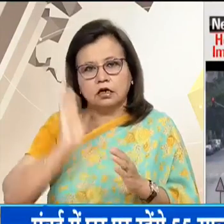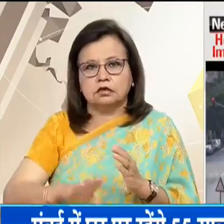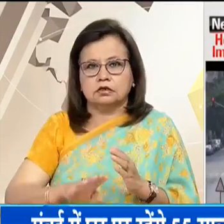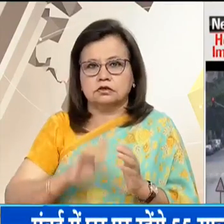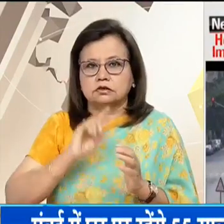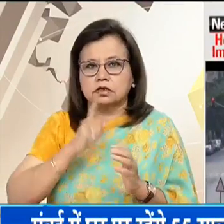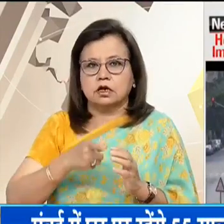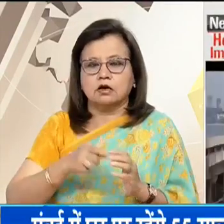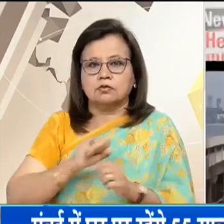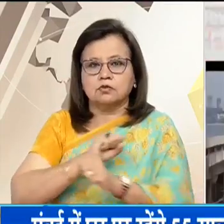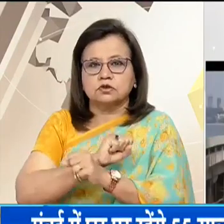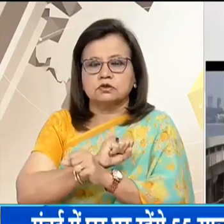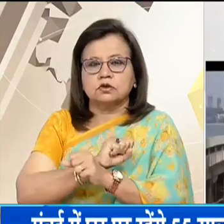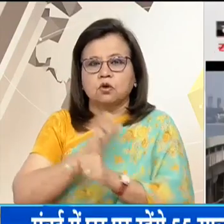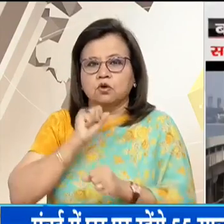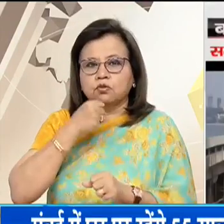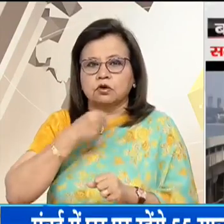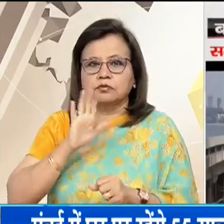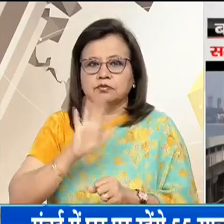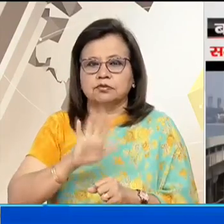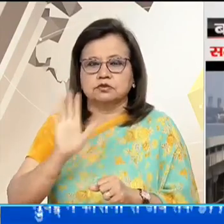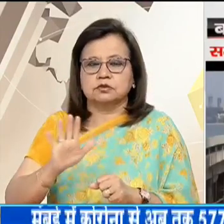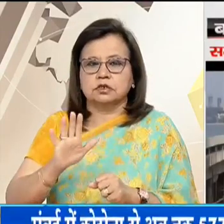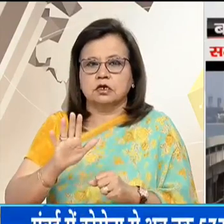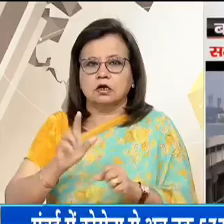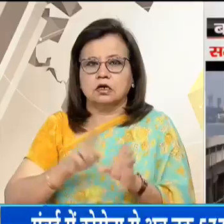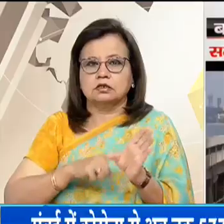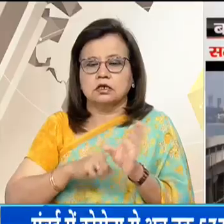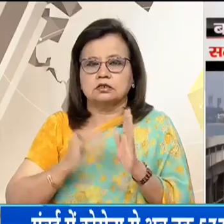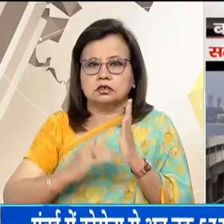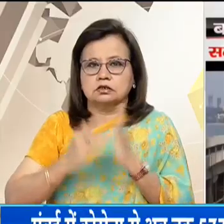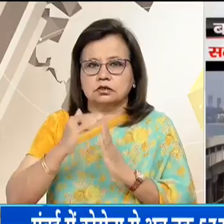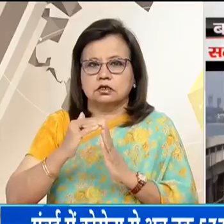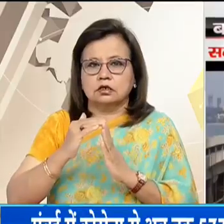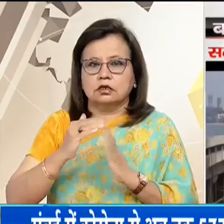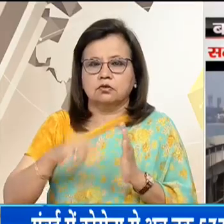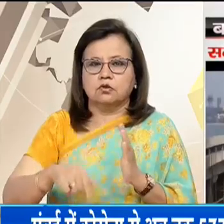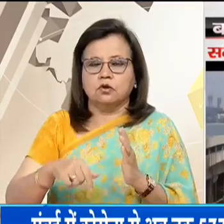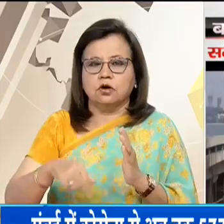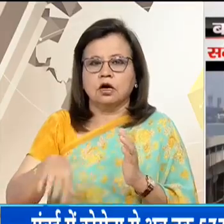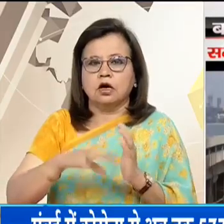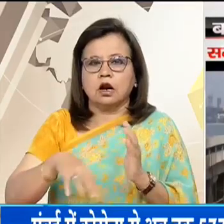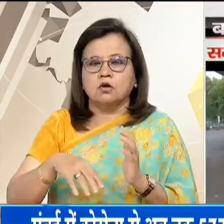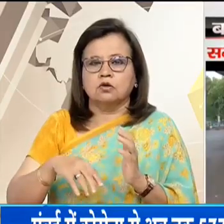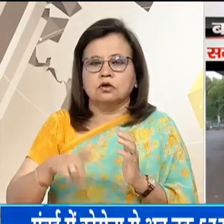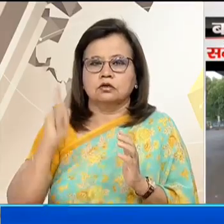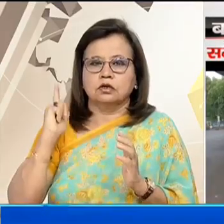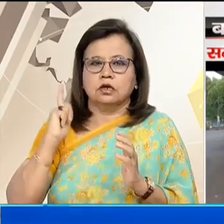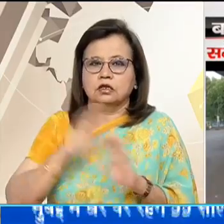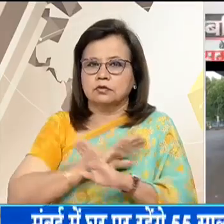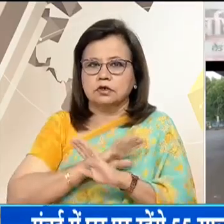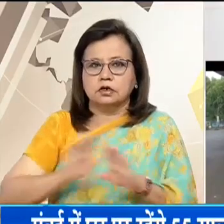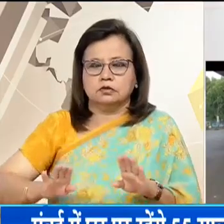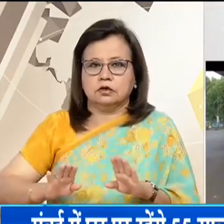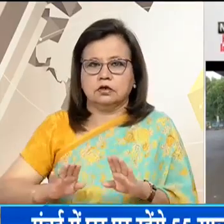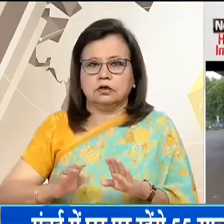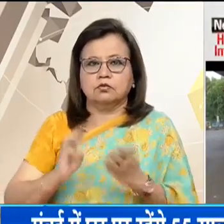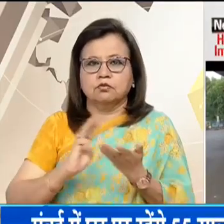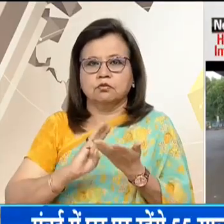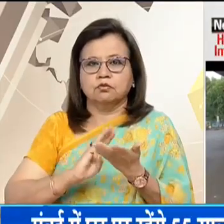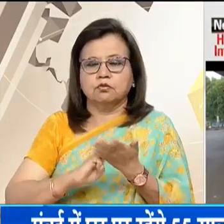आदेश दिया है जिन पुलिस कर्मियों की उम्र 55 साल से जादा है वो ग्राउंड ज्यूटी पर तैनाथ नहीं